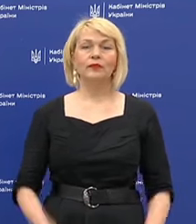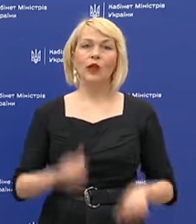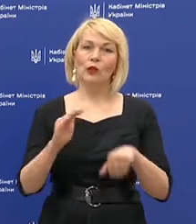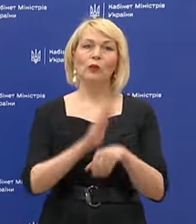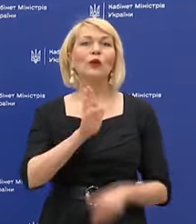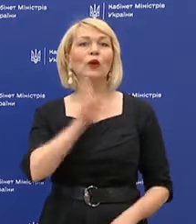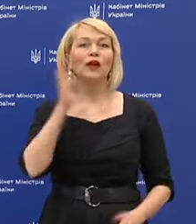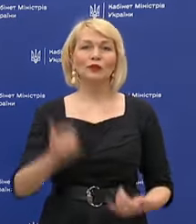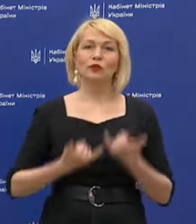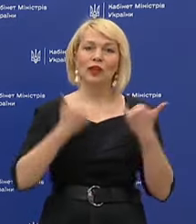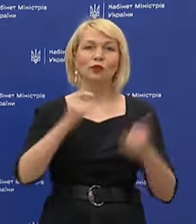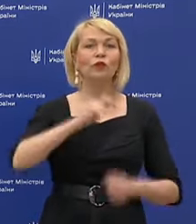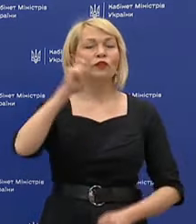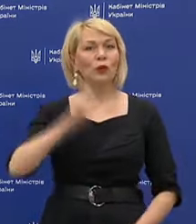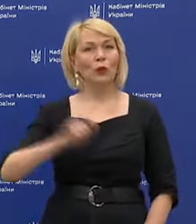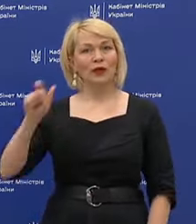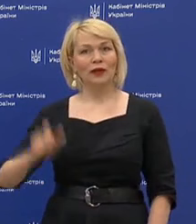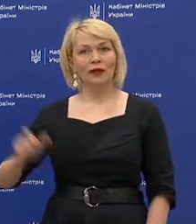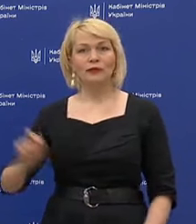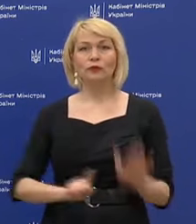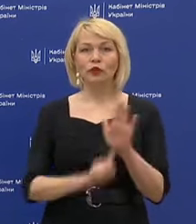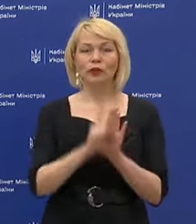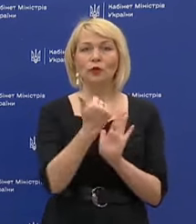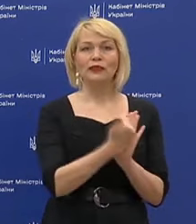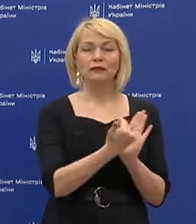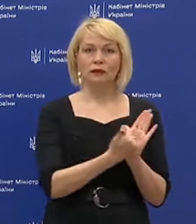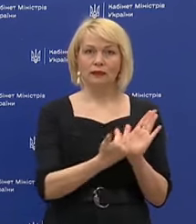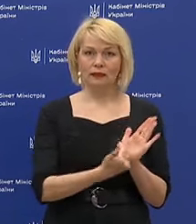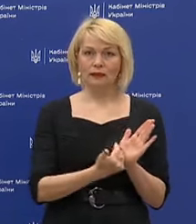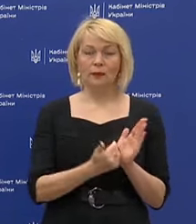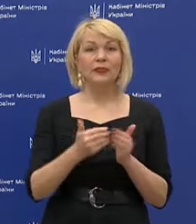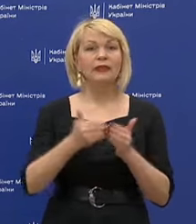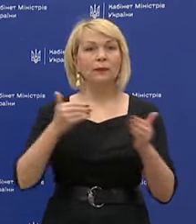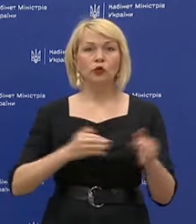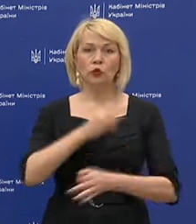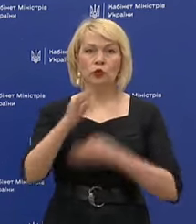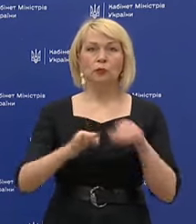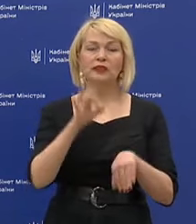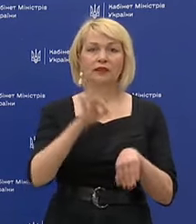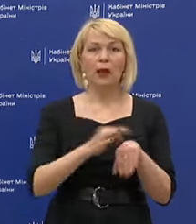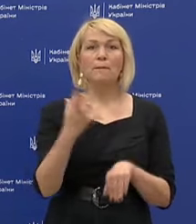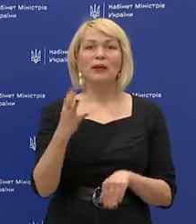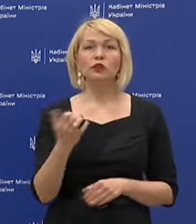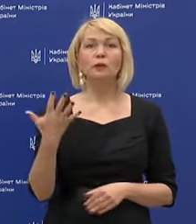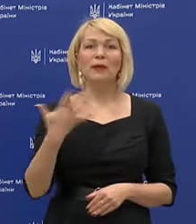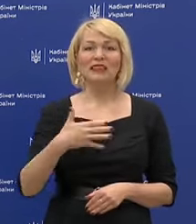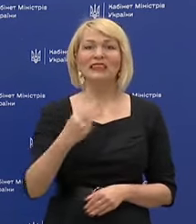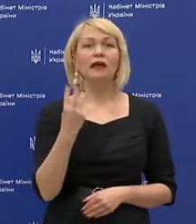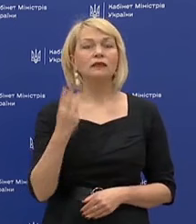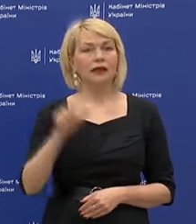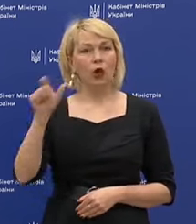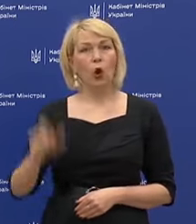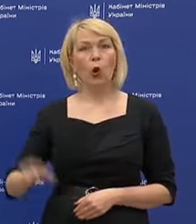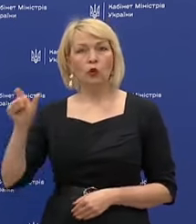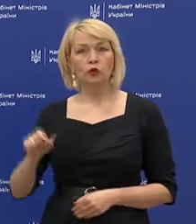Доброго ранку, шановні українці. Розпочнемо зі статистики. За минулу добу захворіло 553